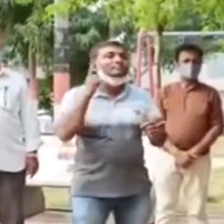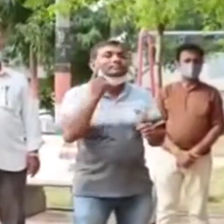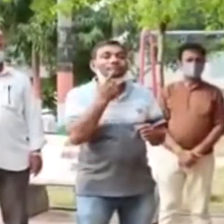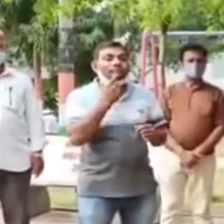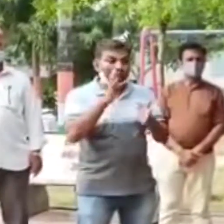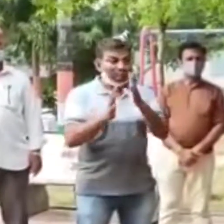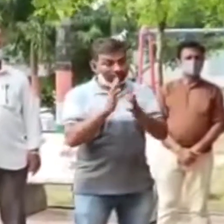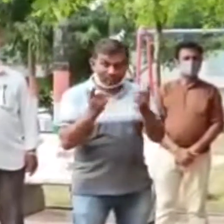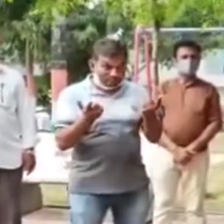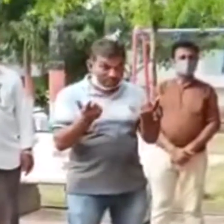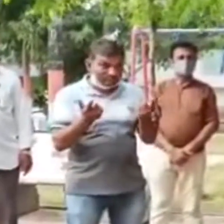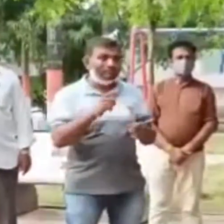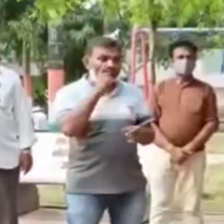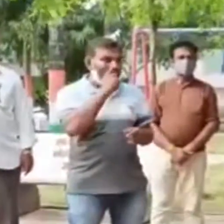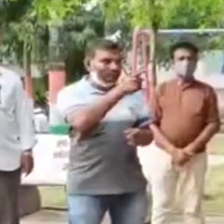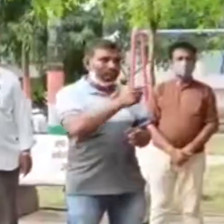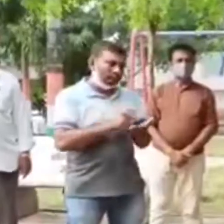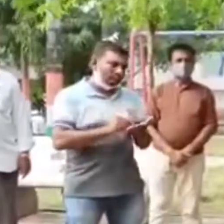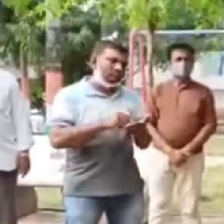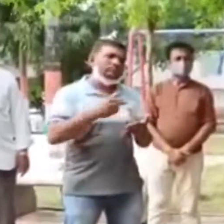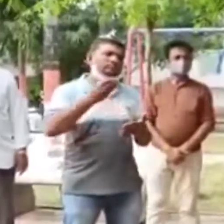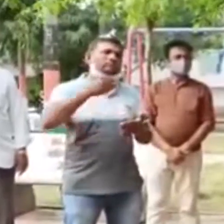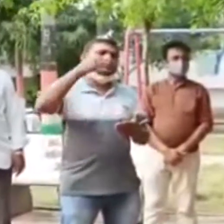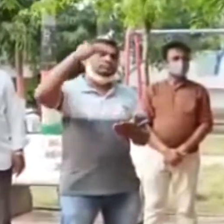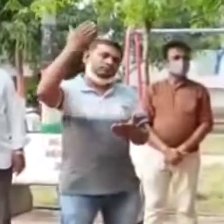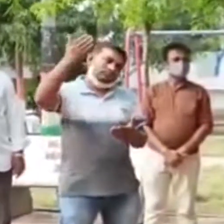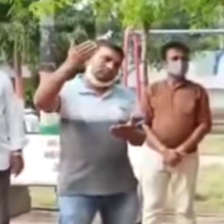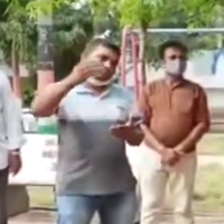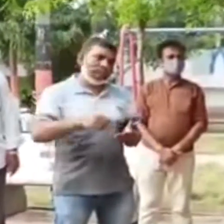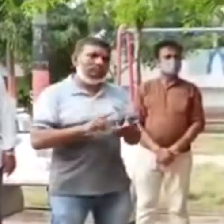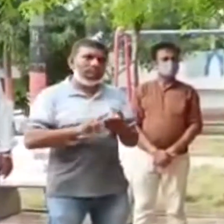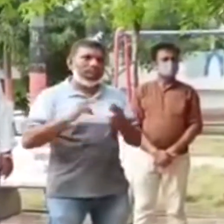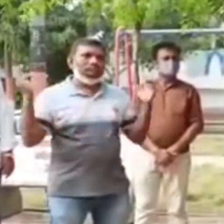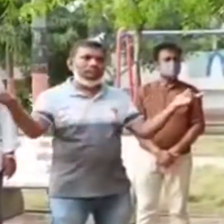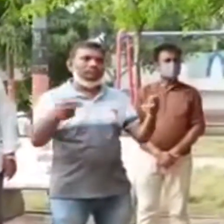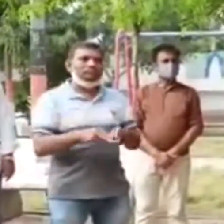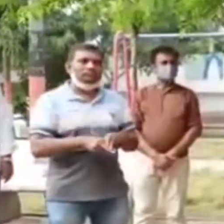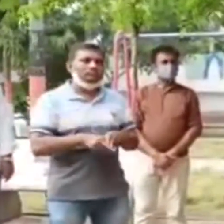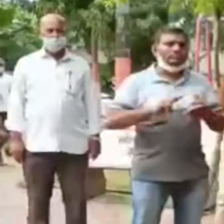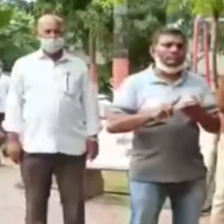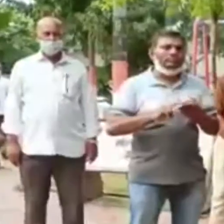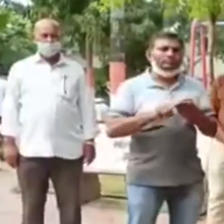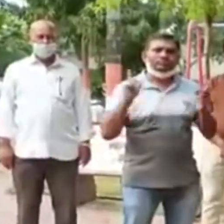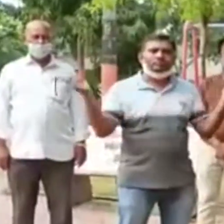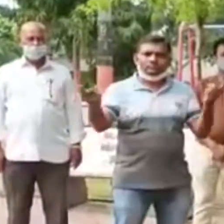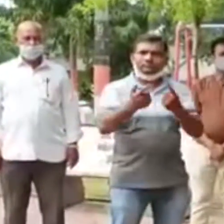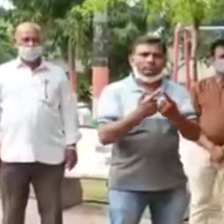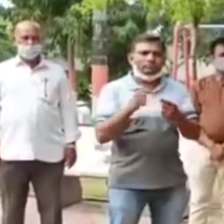સાઇન લેંગ્વેજ દિવસ તરીકે પણ મનાવવામાં આવે છે। સ્ટોરી બાય ઇકબાલ ચિશ્તી, અરવલ્લી, મોડાસા। આપના